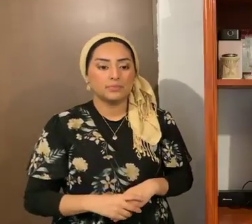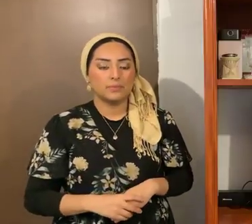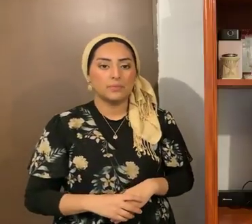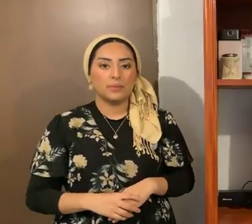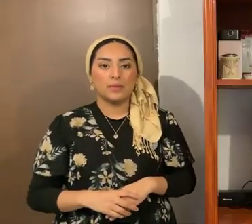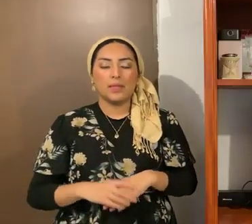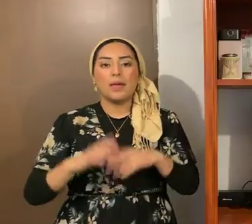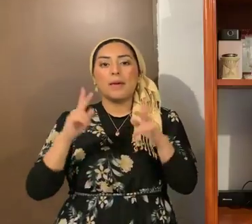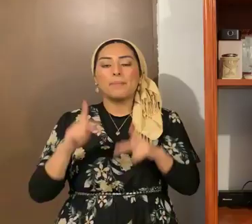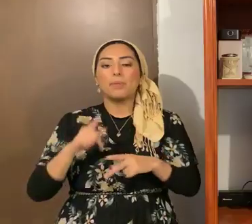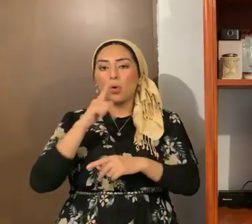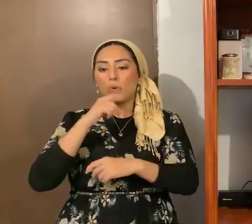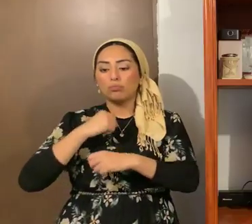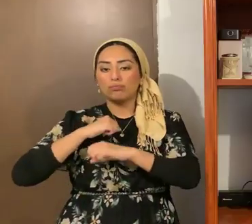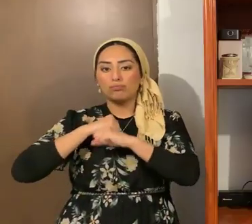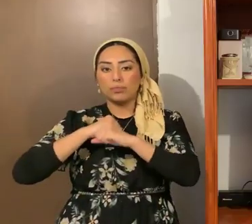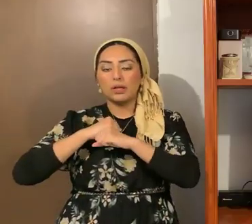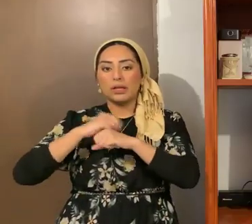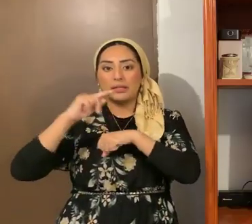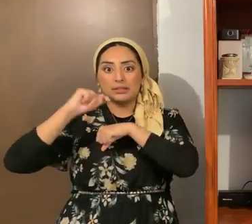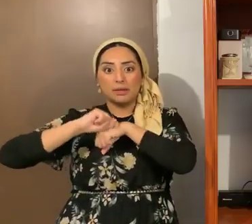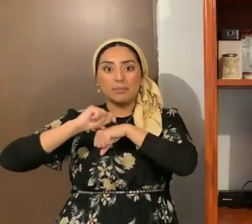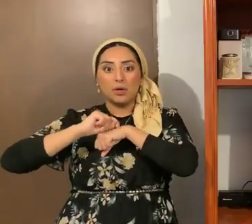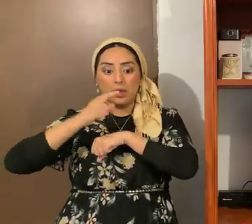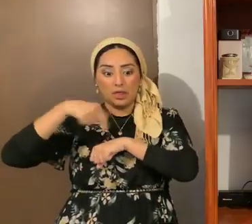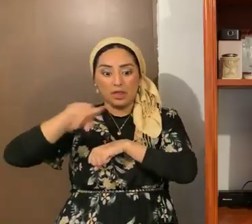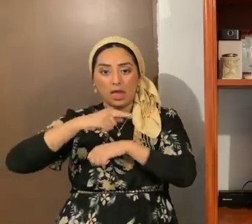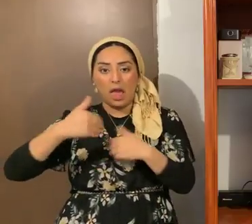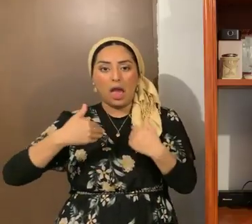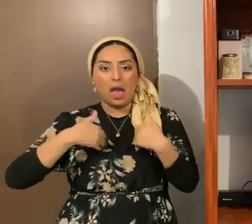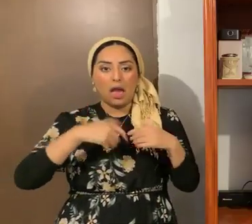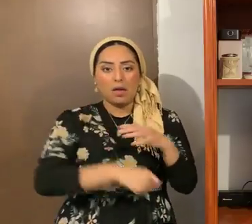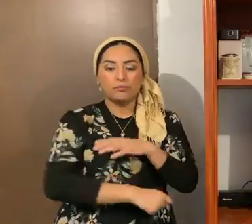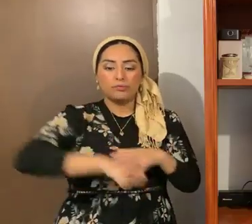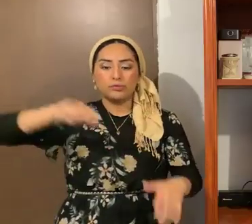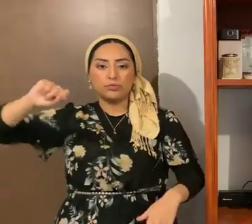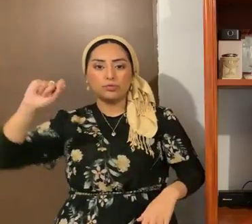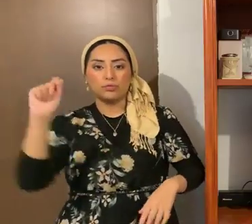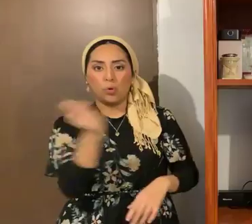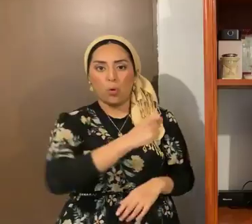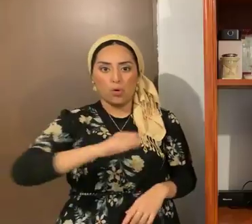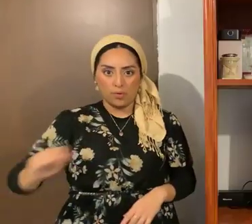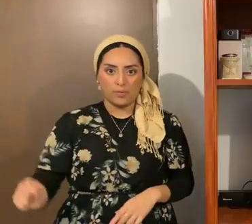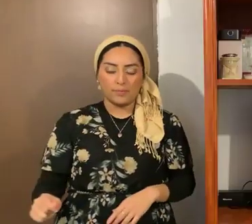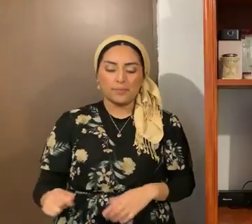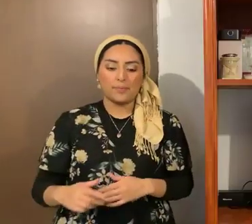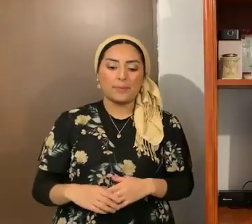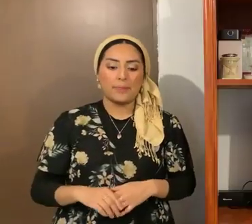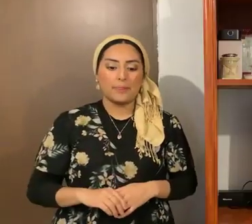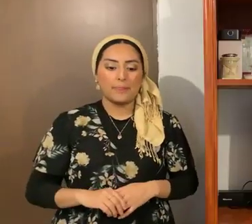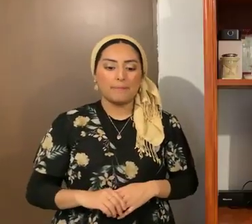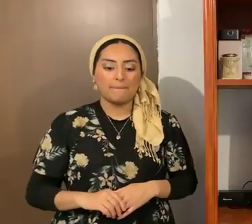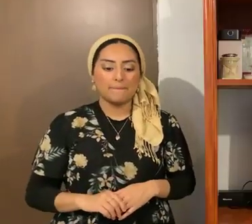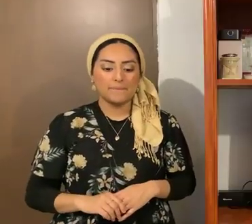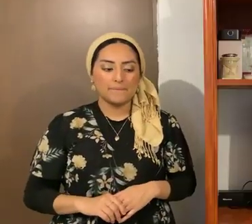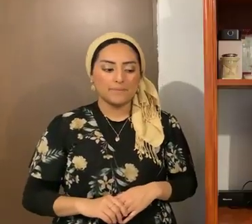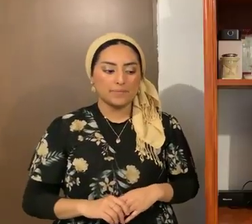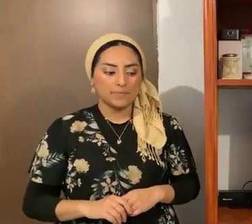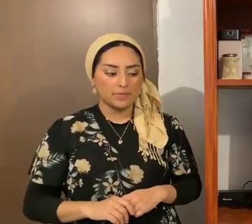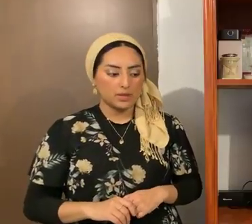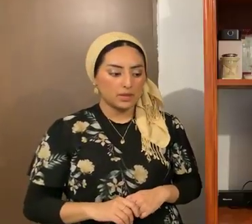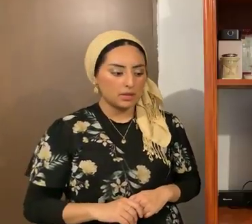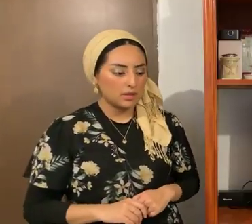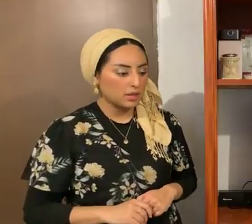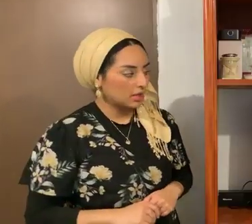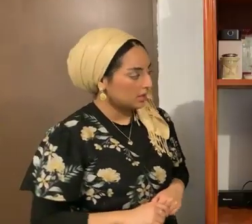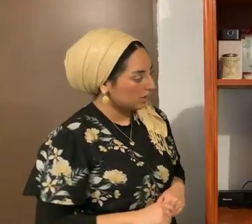templo llevaban espada, pues es servidor de Elohim, vengador para castigar al que hace lo malo. Y se podía confundir que tal vez fueran